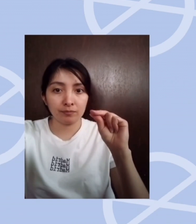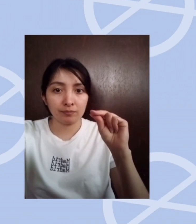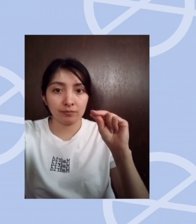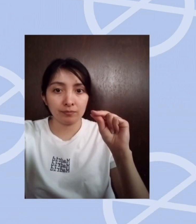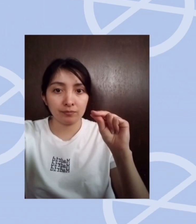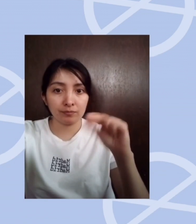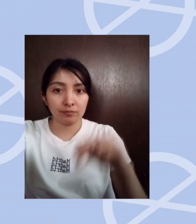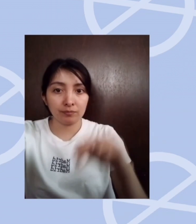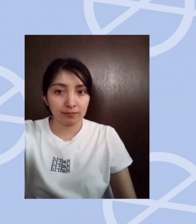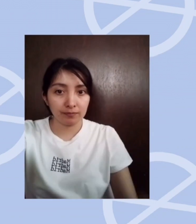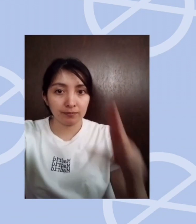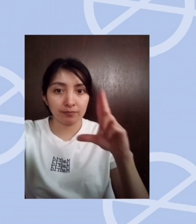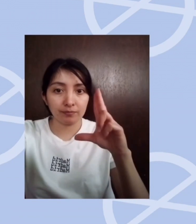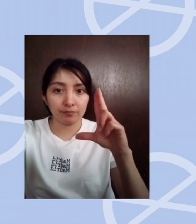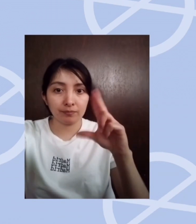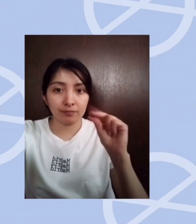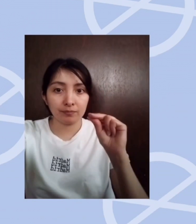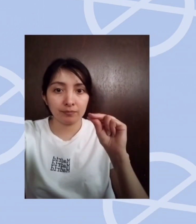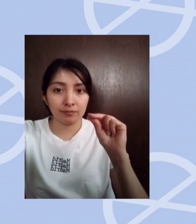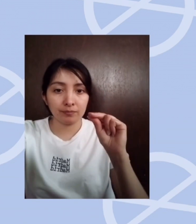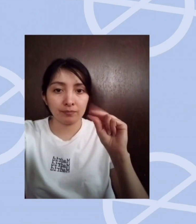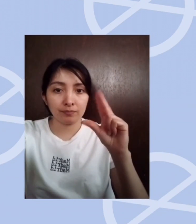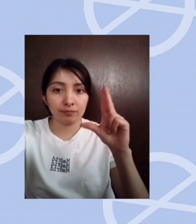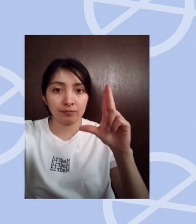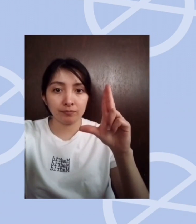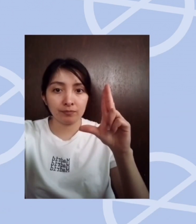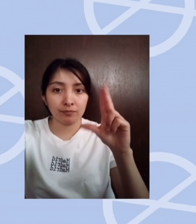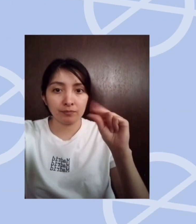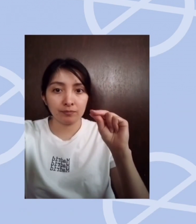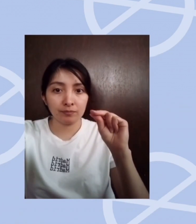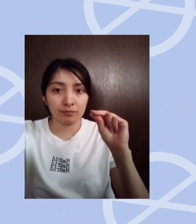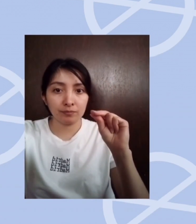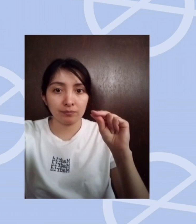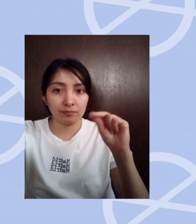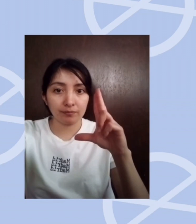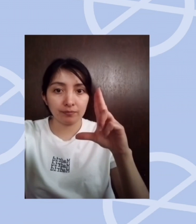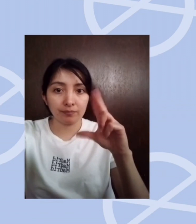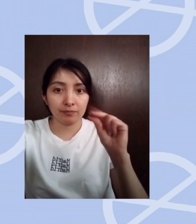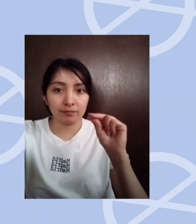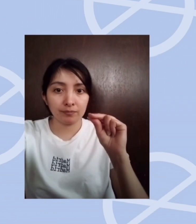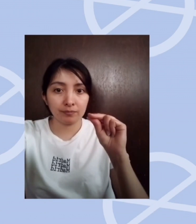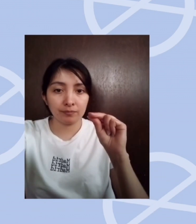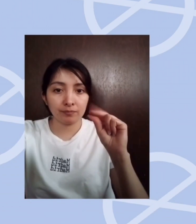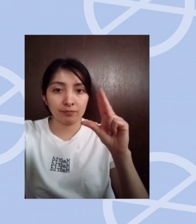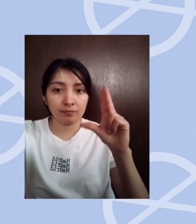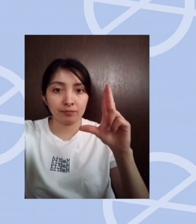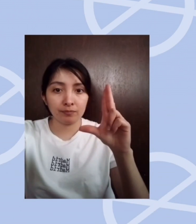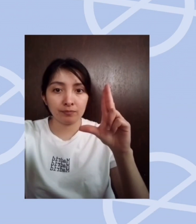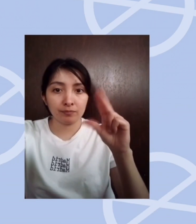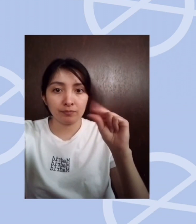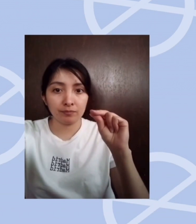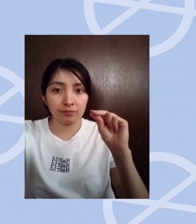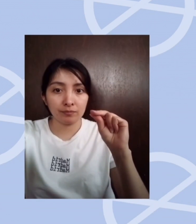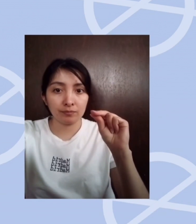igual que la anterior, se hace en 2 movimientos. El primero se necesita dedo índice, medio y